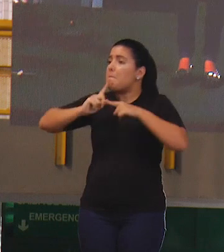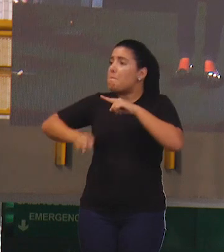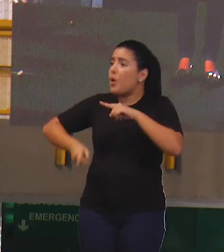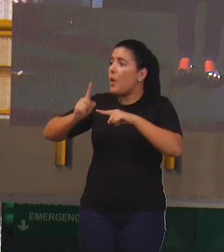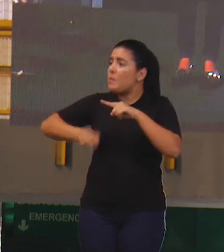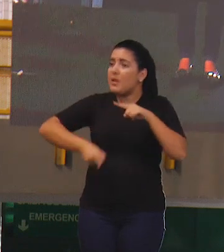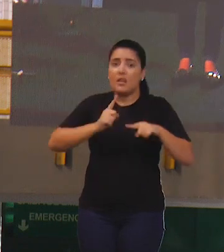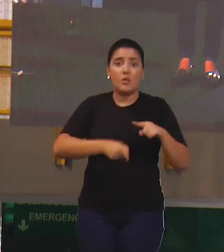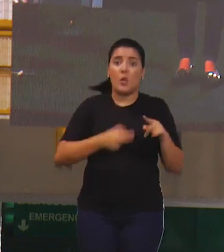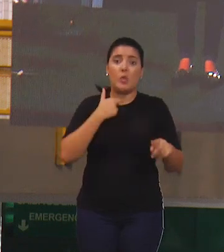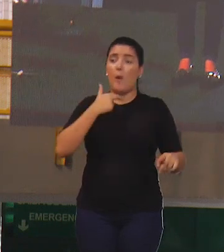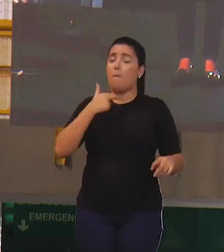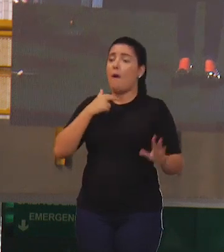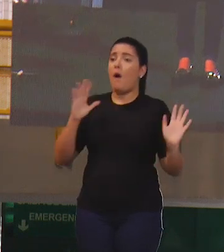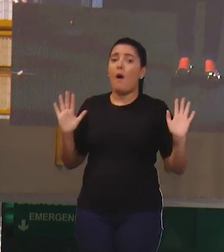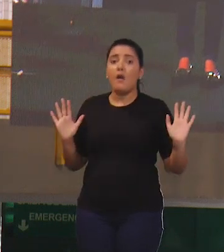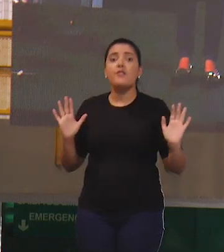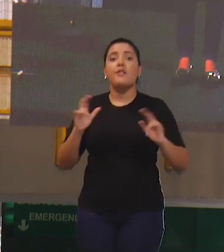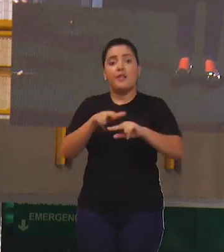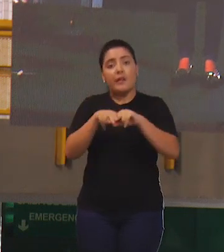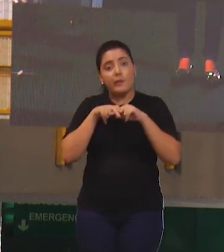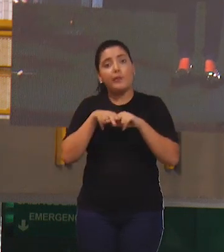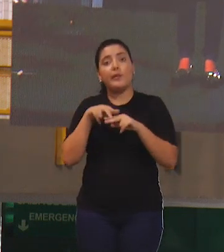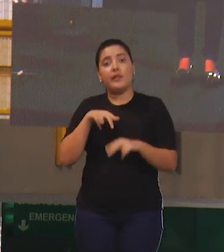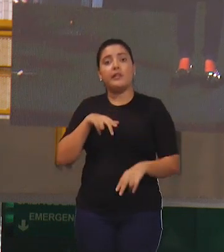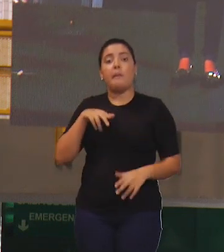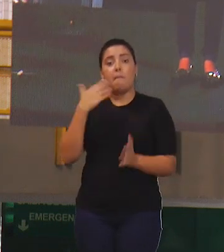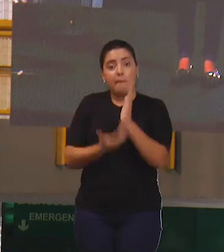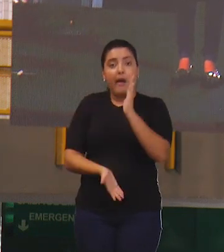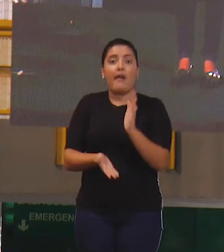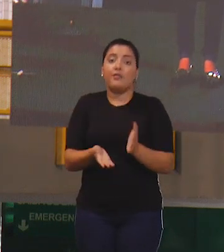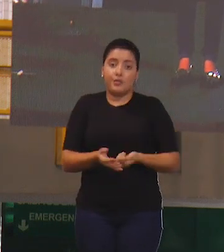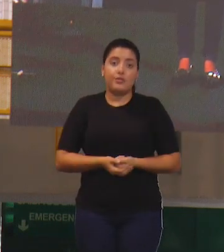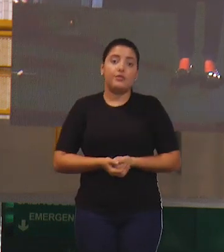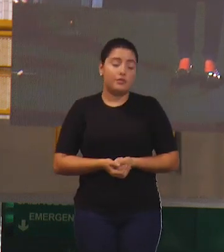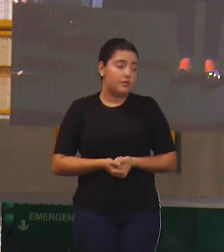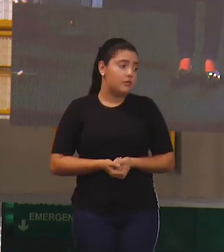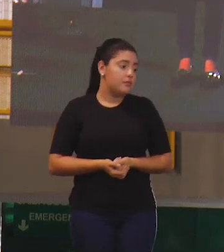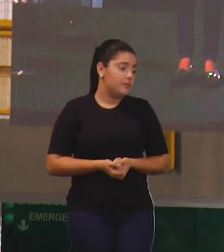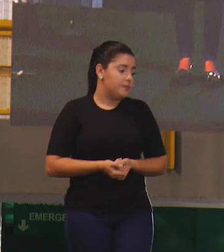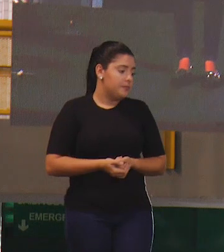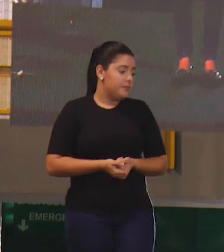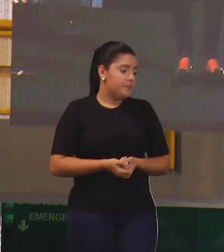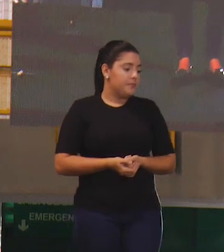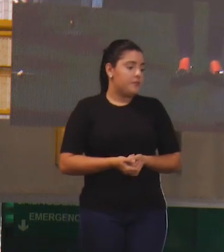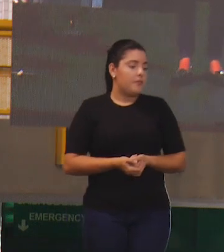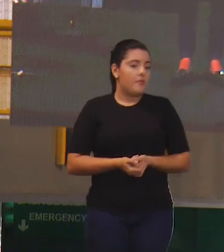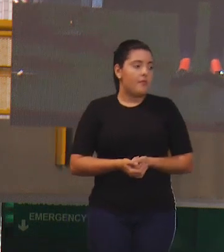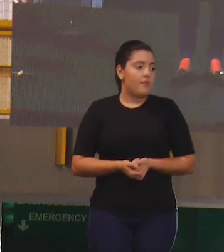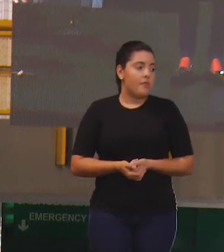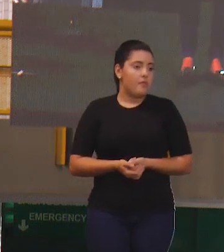proibido. Então, isso aí afeta também a questão da libido, viu? Vamos lá.